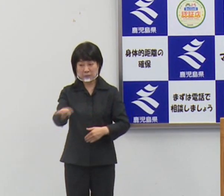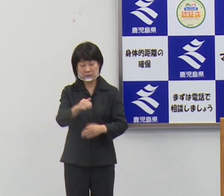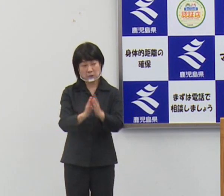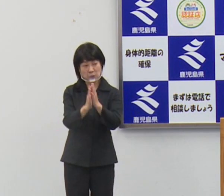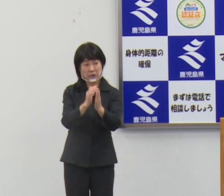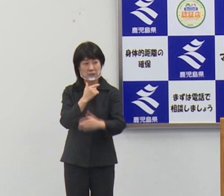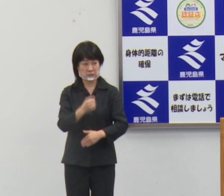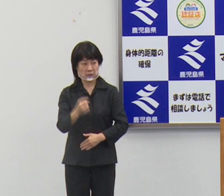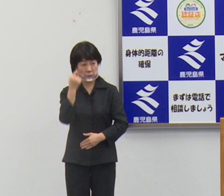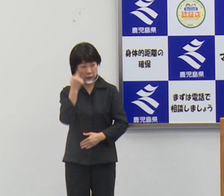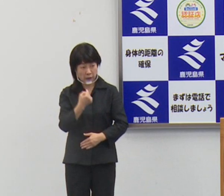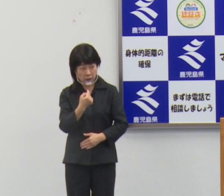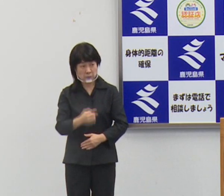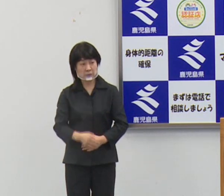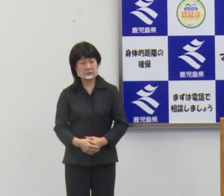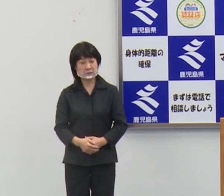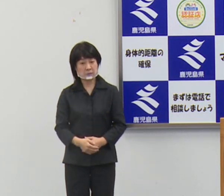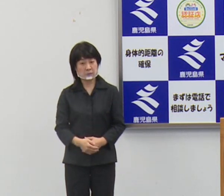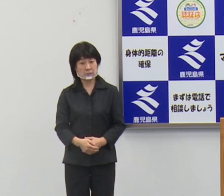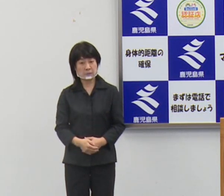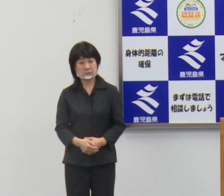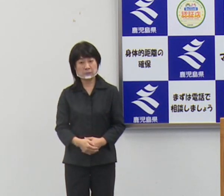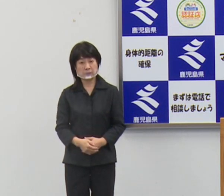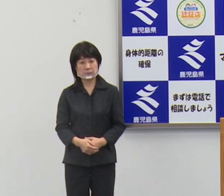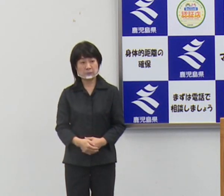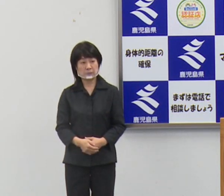願いしたいと思っておりますし、